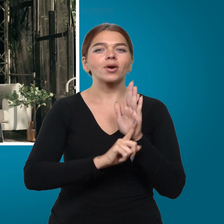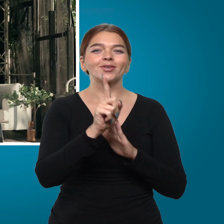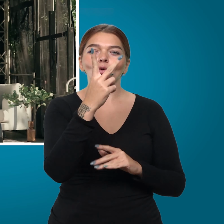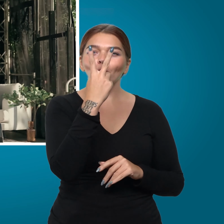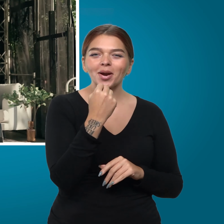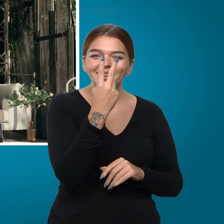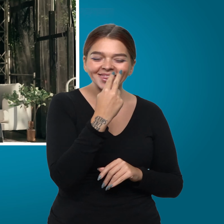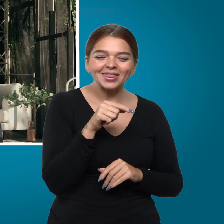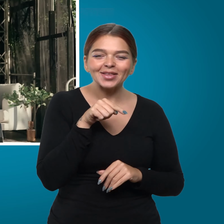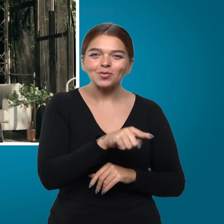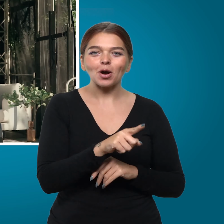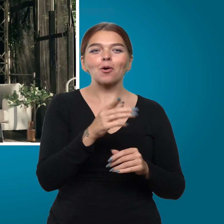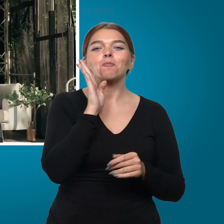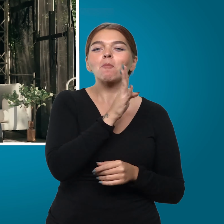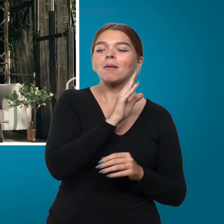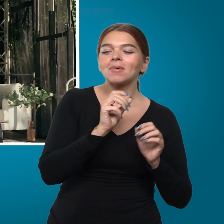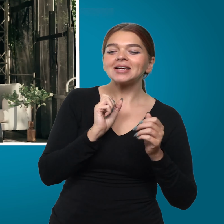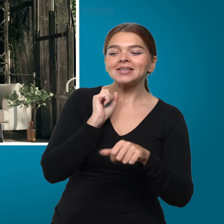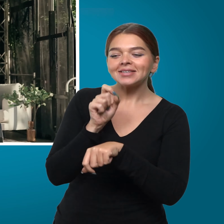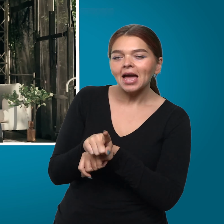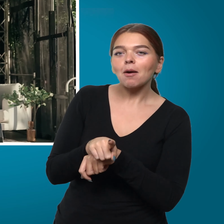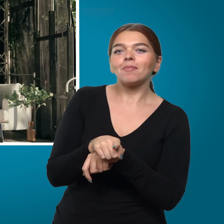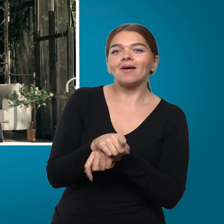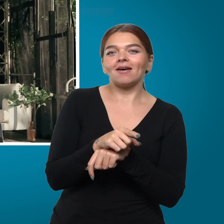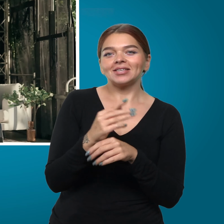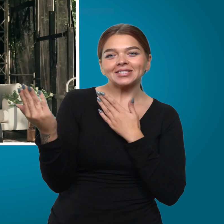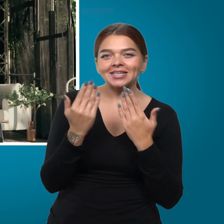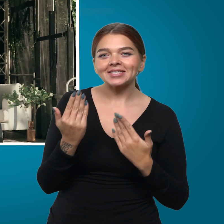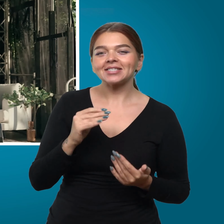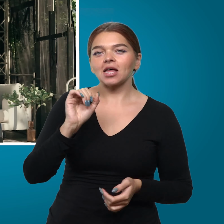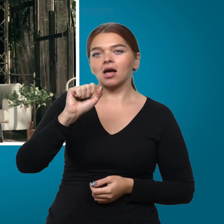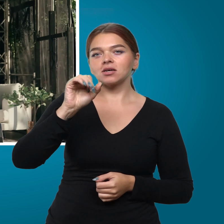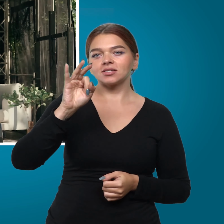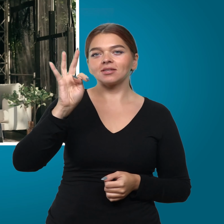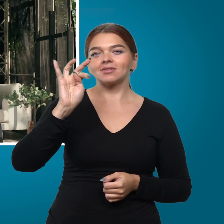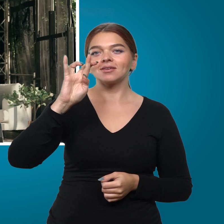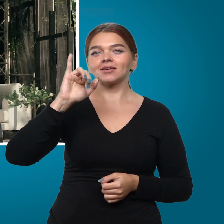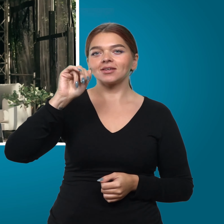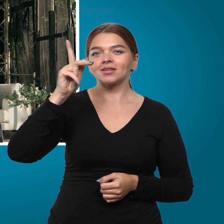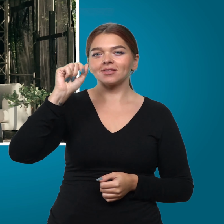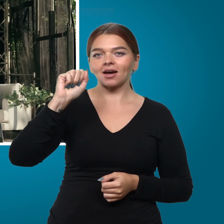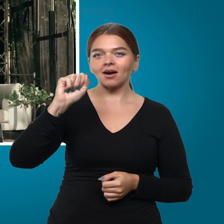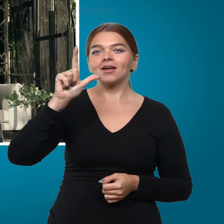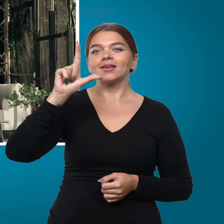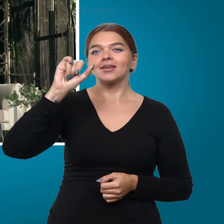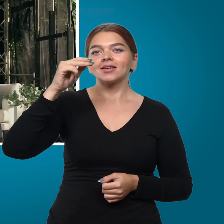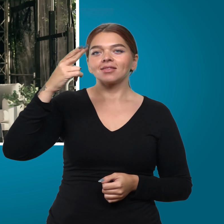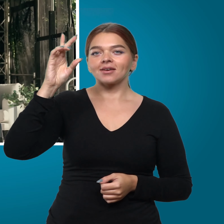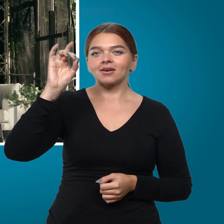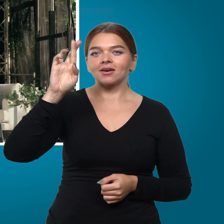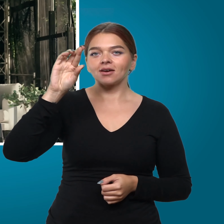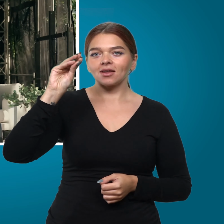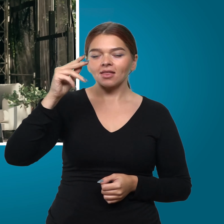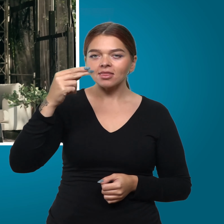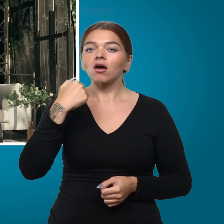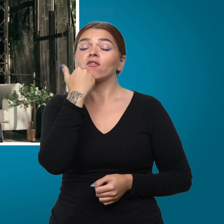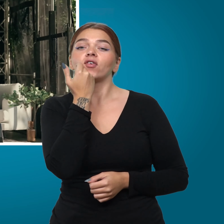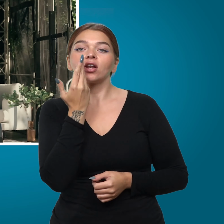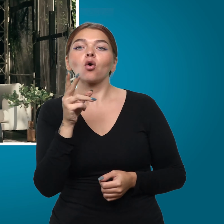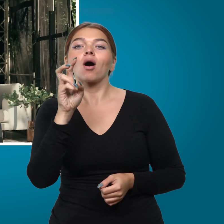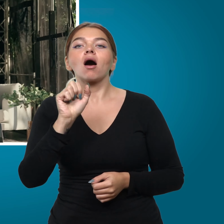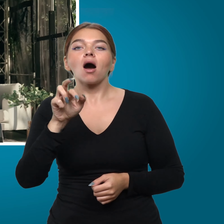visą perskaičiau, buvo ta era, kuri įkvėpė fantastikai. Vėliau ir Tolkieno žiedų valdovas buvo perskaitytas.